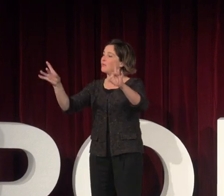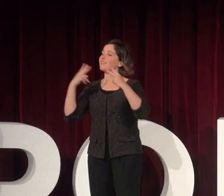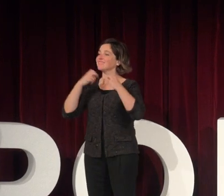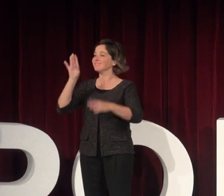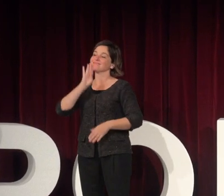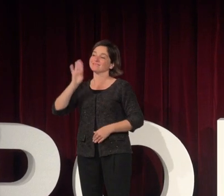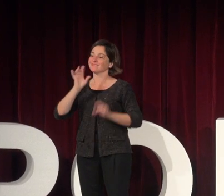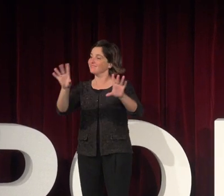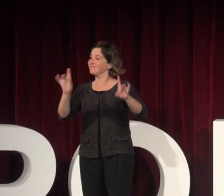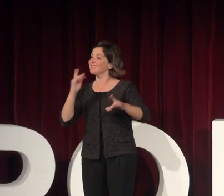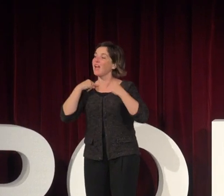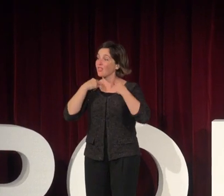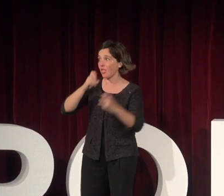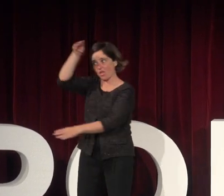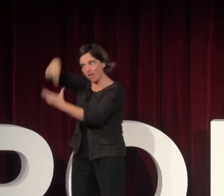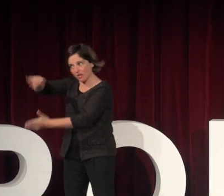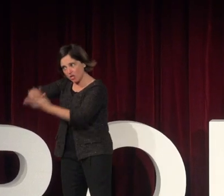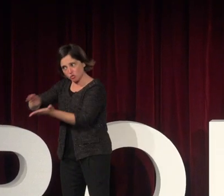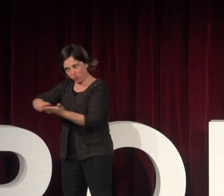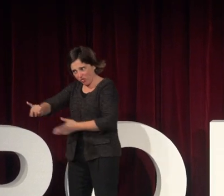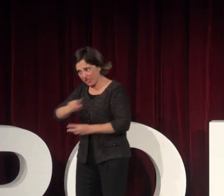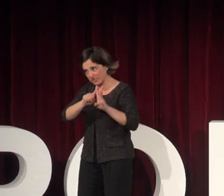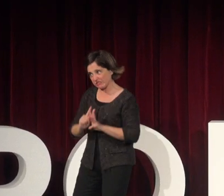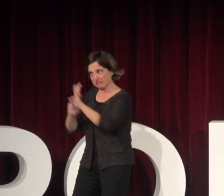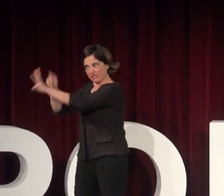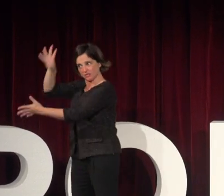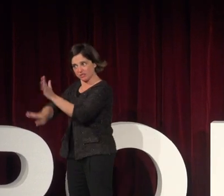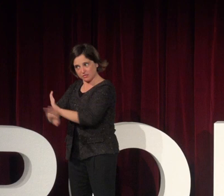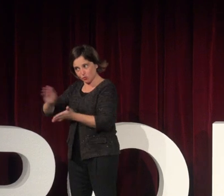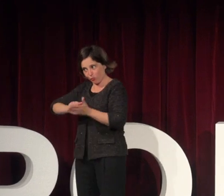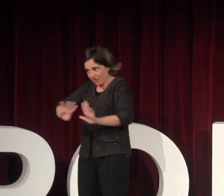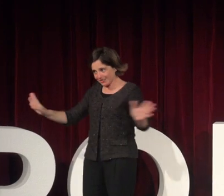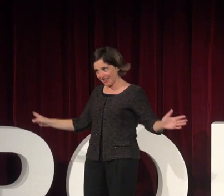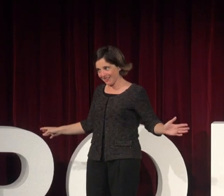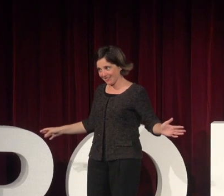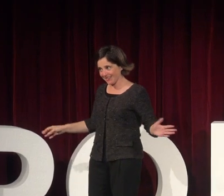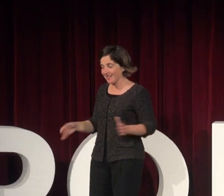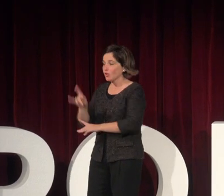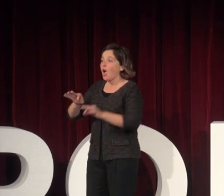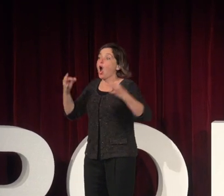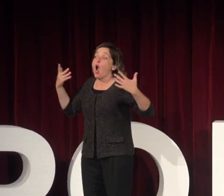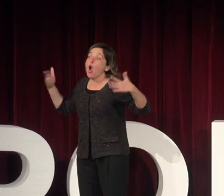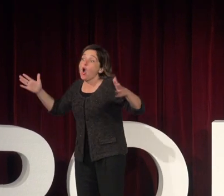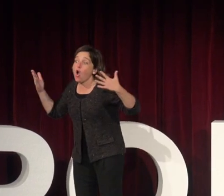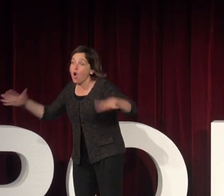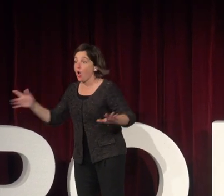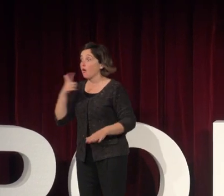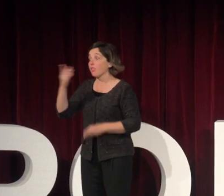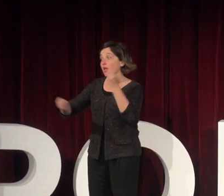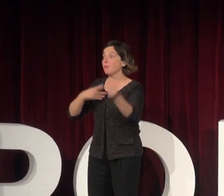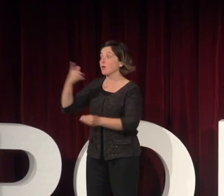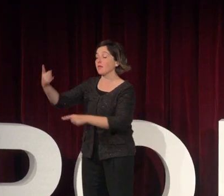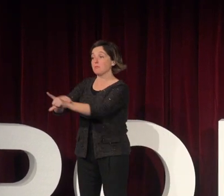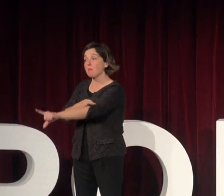fiscal constitucional, jefe de la Hacienda catalana. Así se va a solucionar los problemas. O a lo mejor así lo que consiguen es